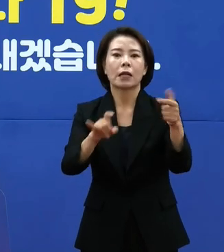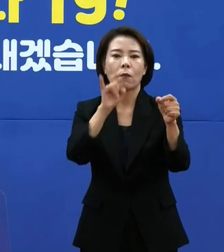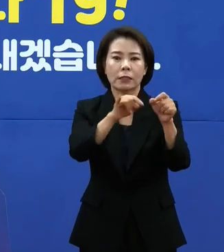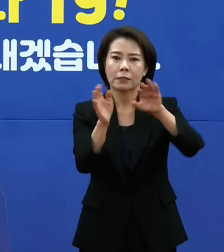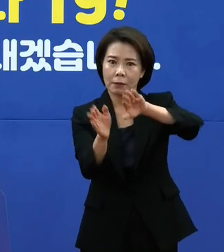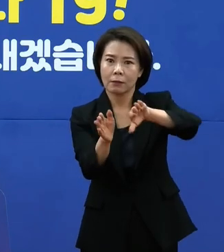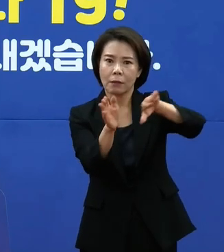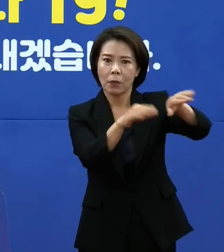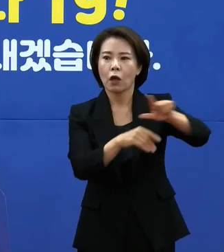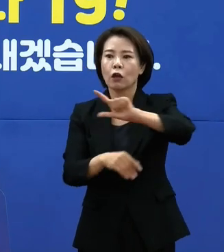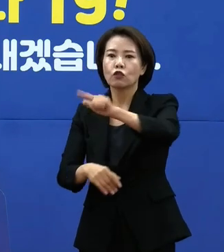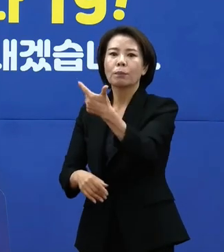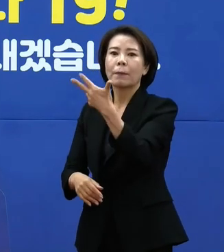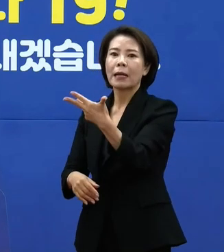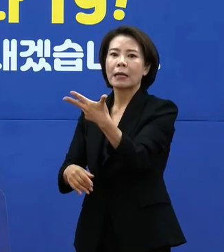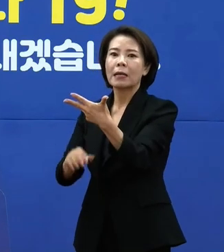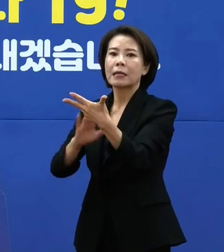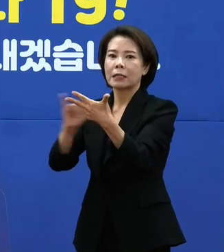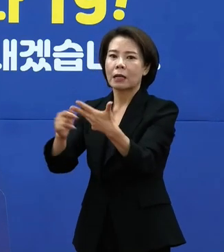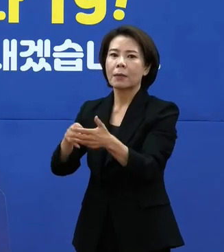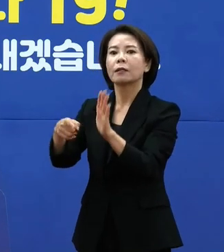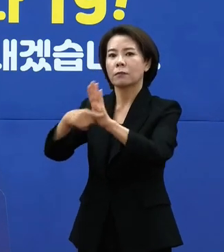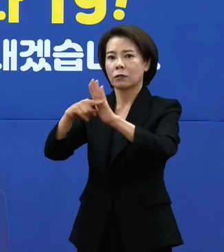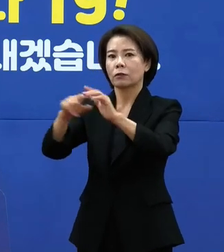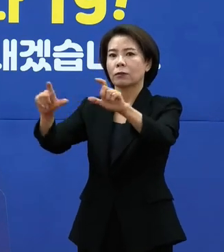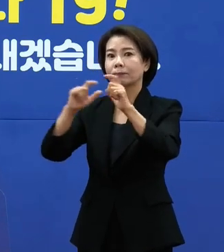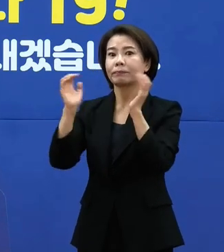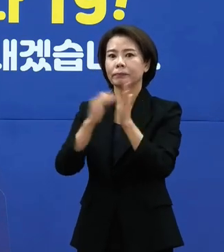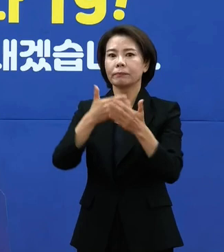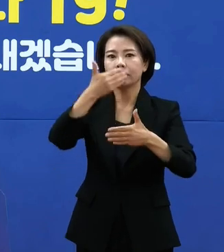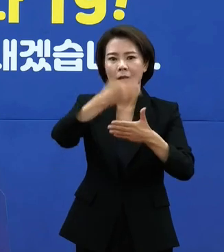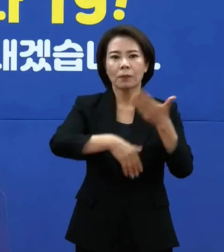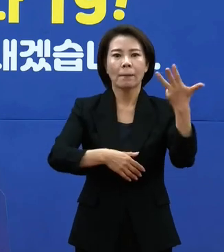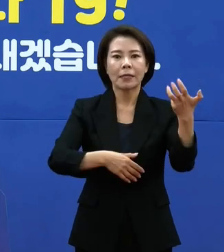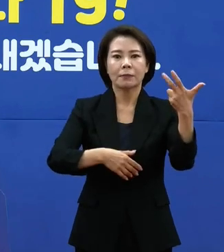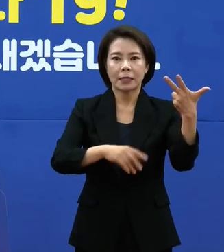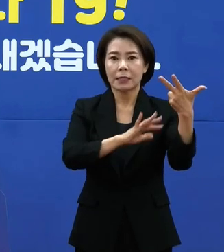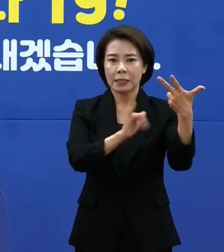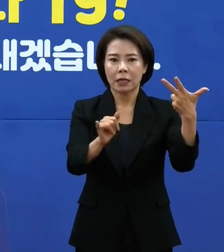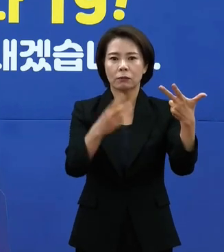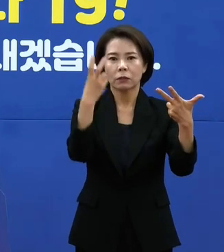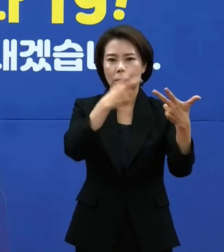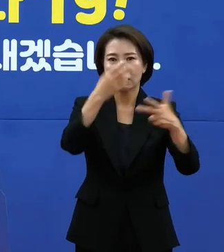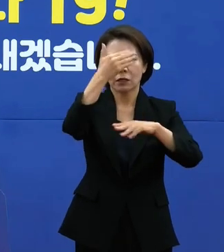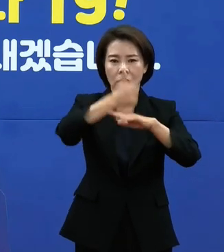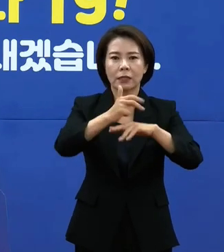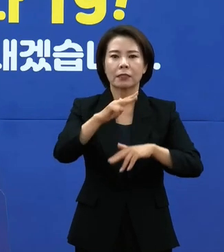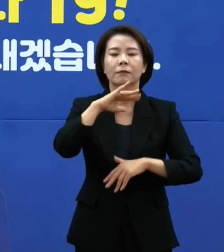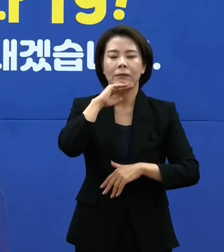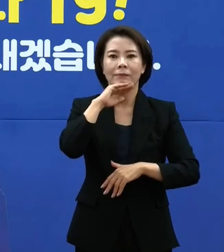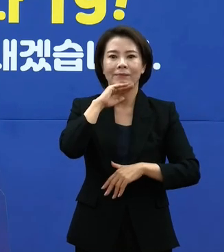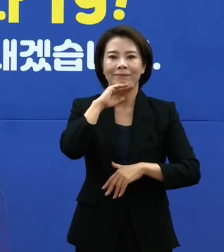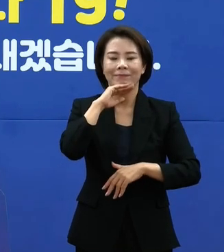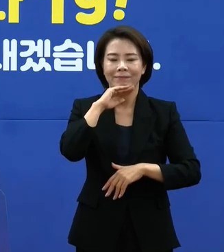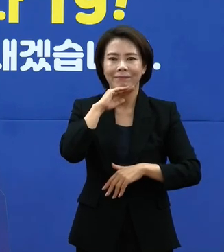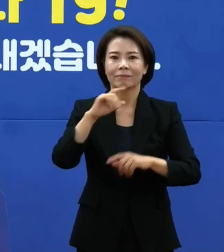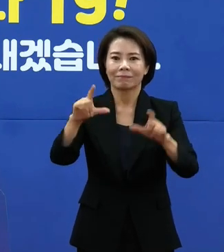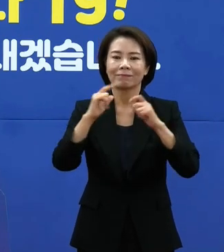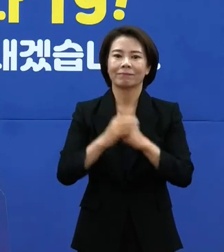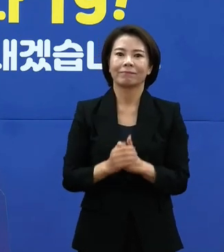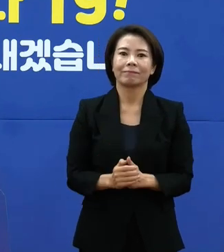제외하고 608명이 음성으로 확인됐습니다. 나머지 87명은 검사 결과를 현재 기다리고 있습니다.